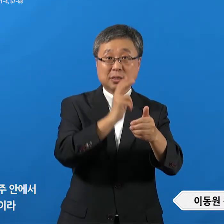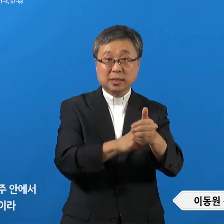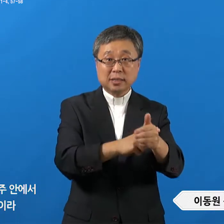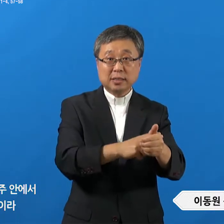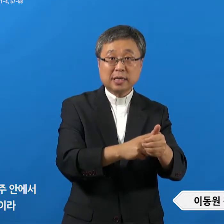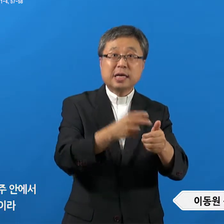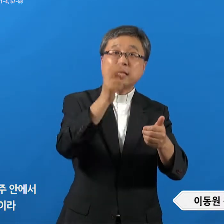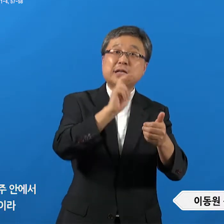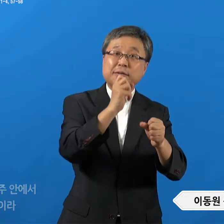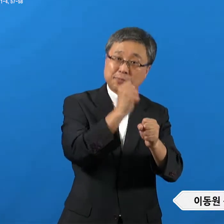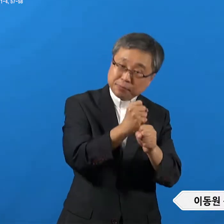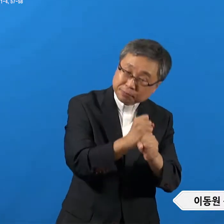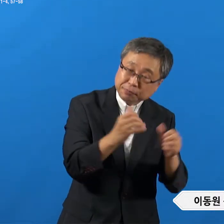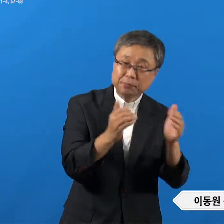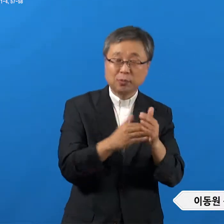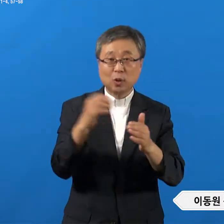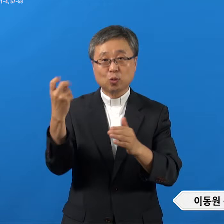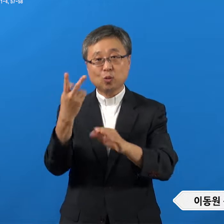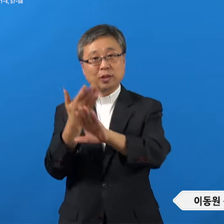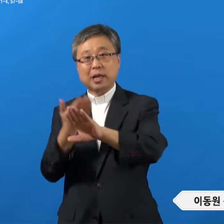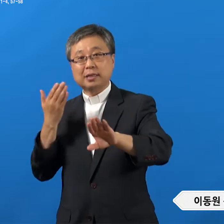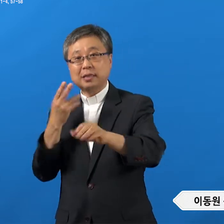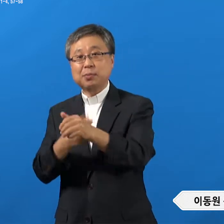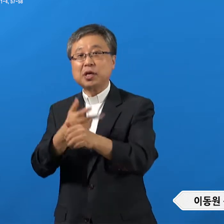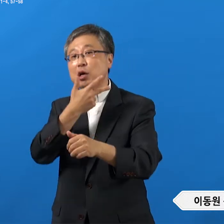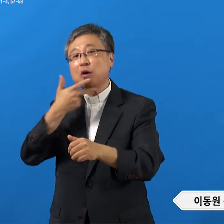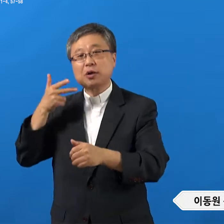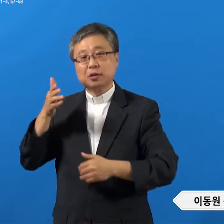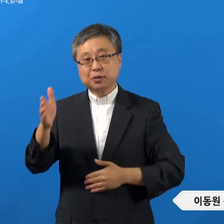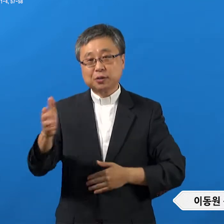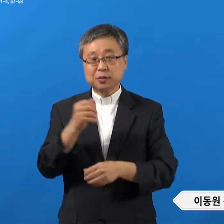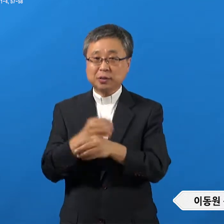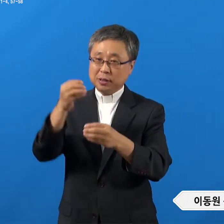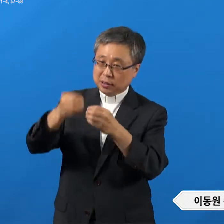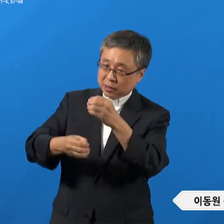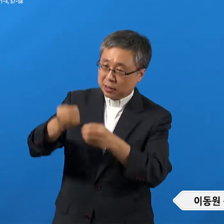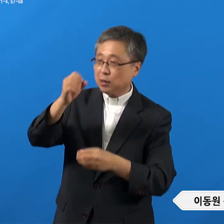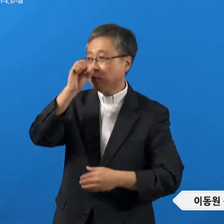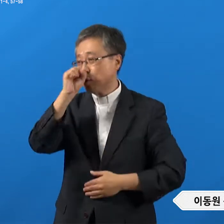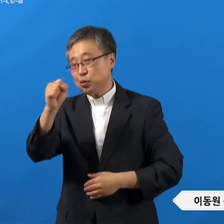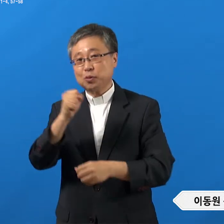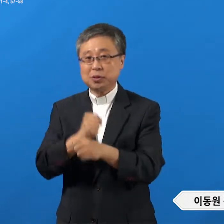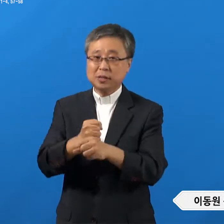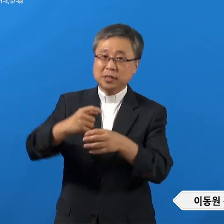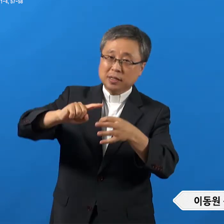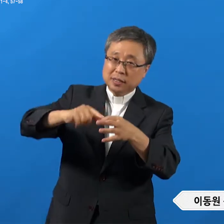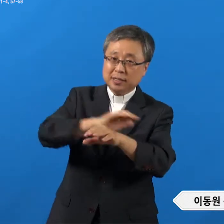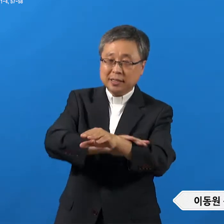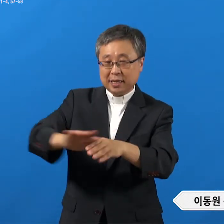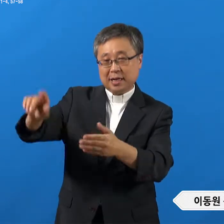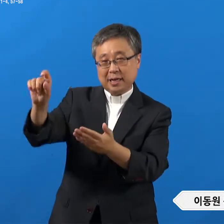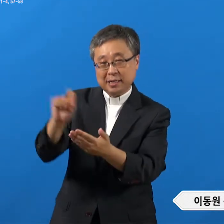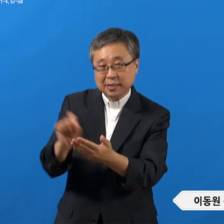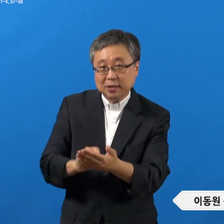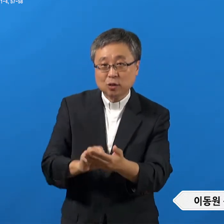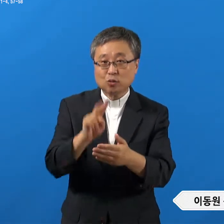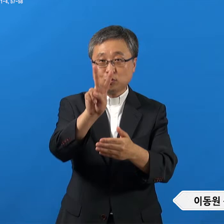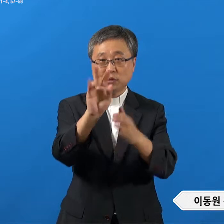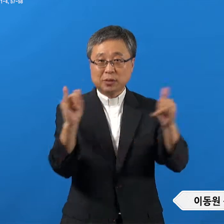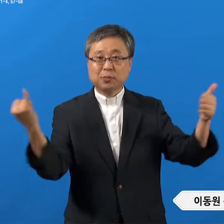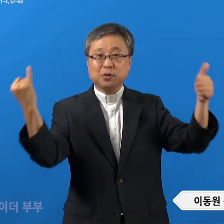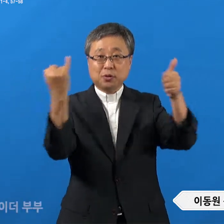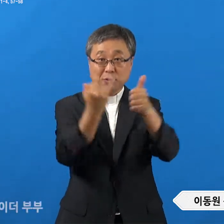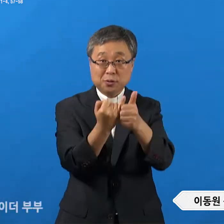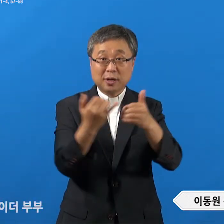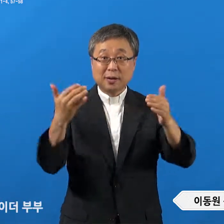작곡을 했습니다. 또 한 선생님은 영어를 전공했습니다. 시를 좋아했고 글을 잘 썼습니다. 두 사람은